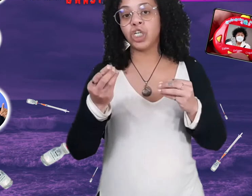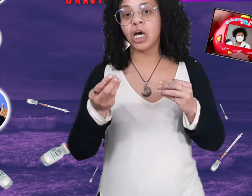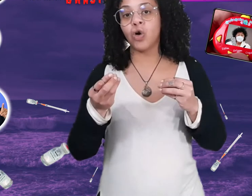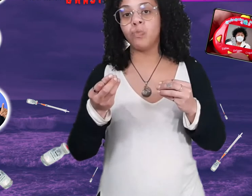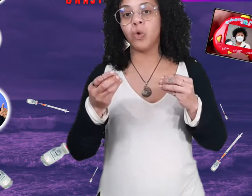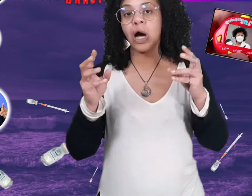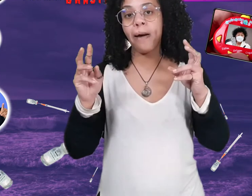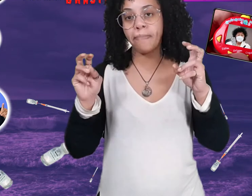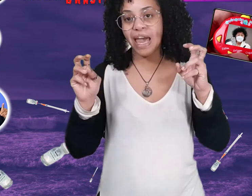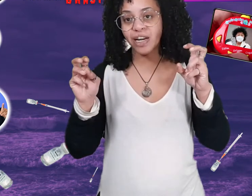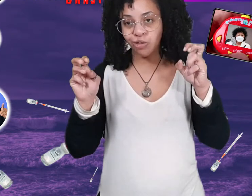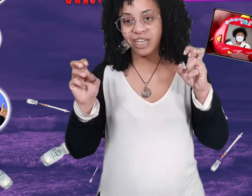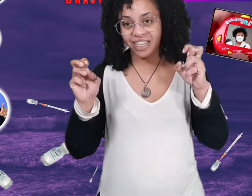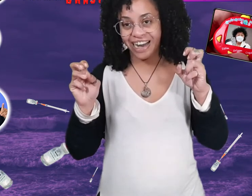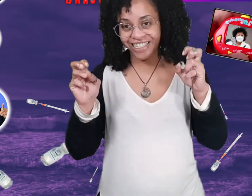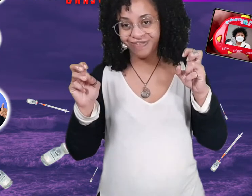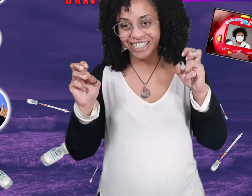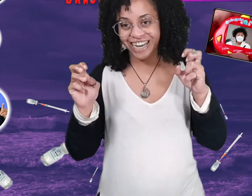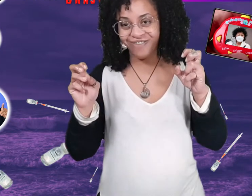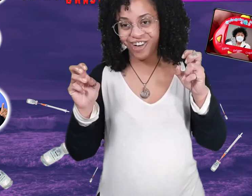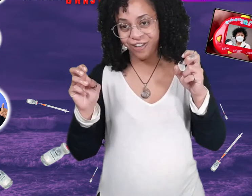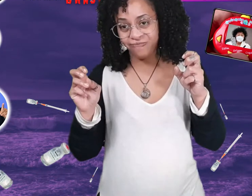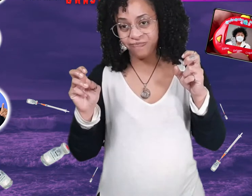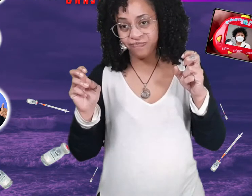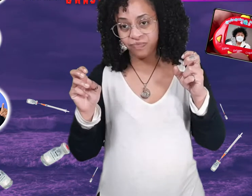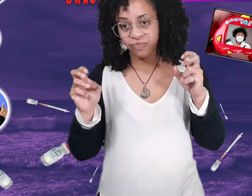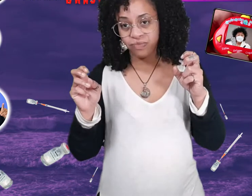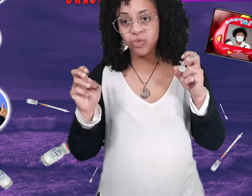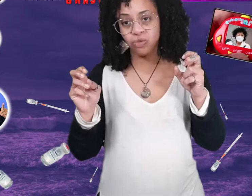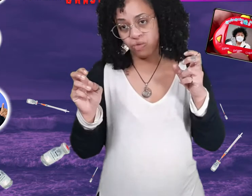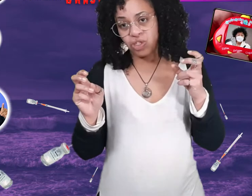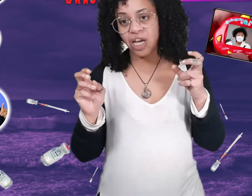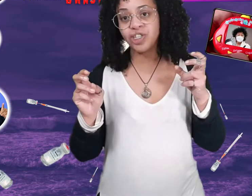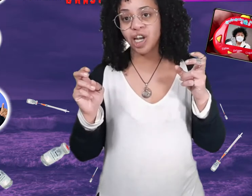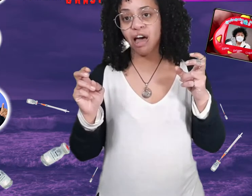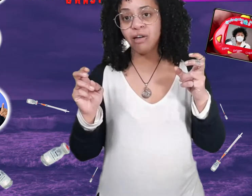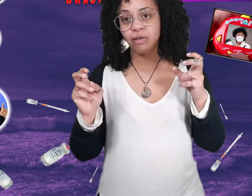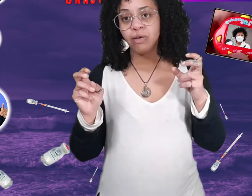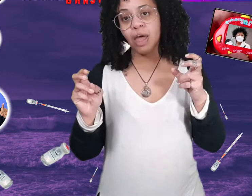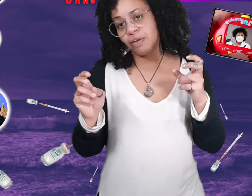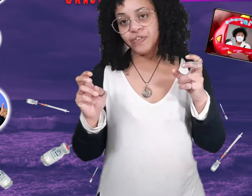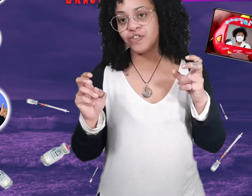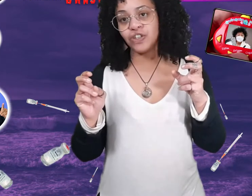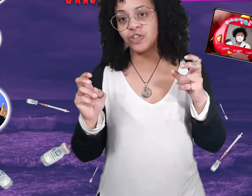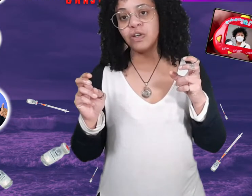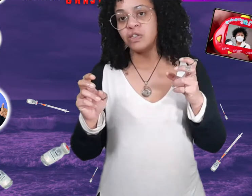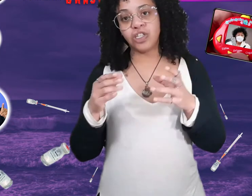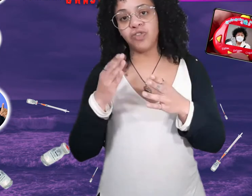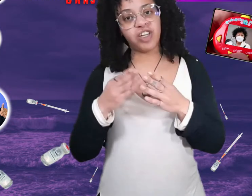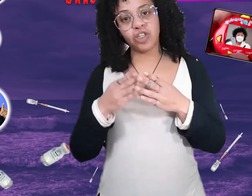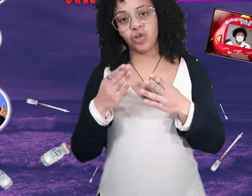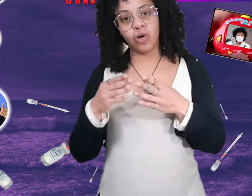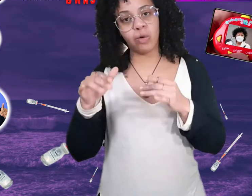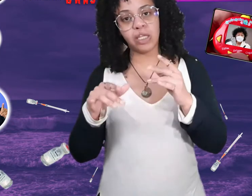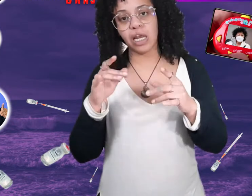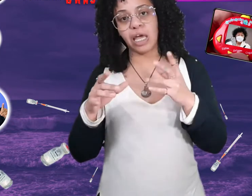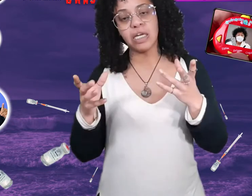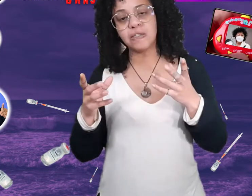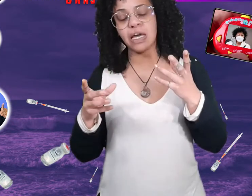chega como aberto, entre aspas, né, amor? Público, né? No site lá. No site, né? Se a gente fica de olho, entra lá e